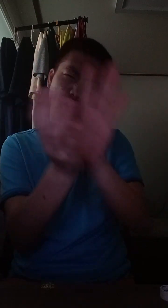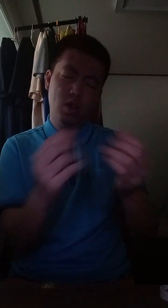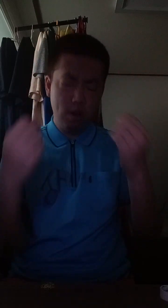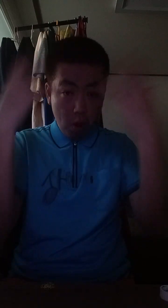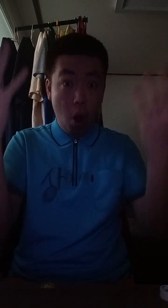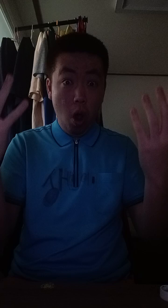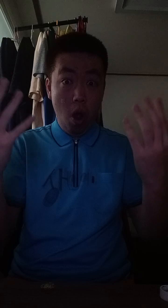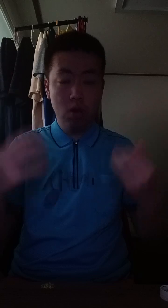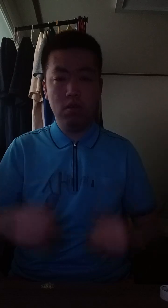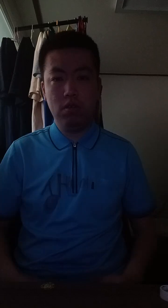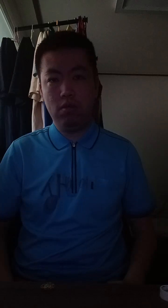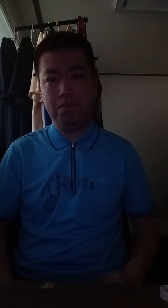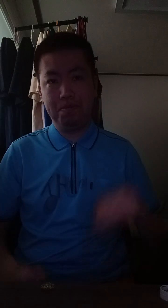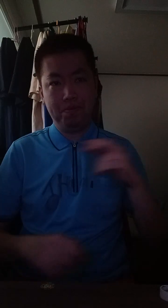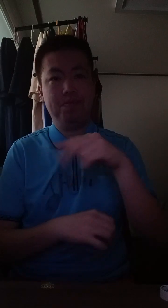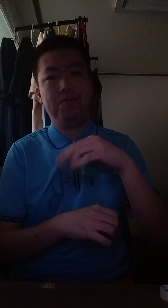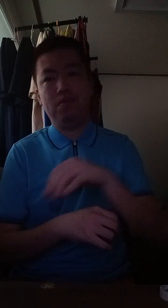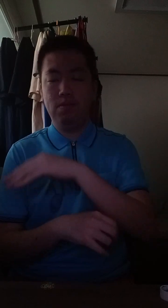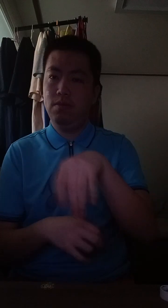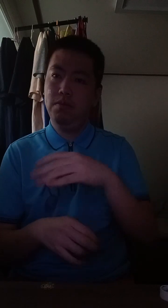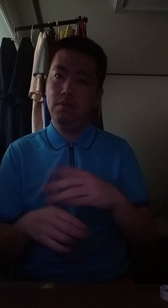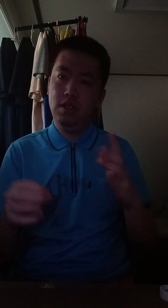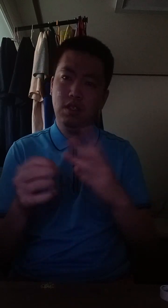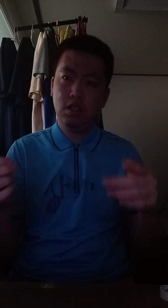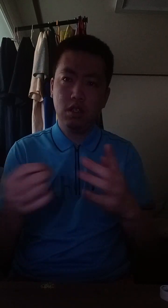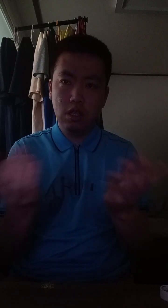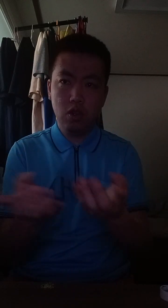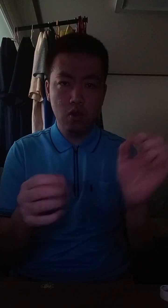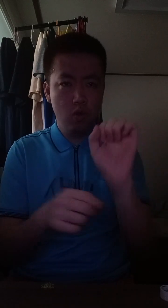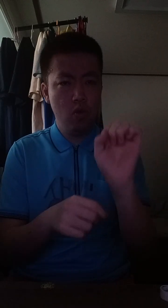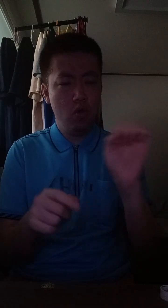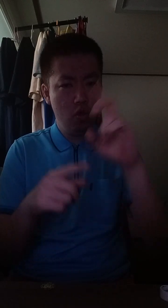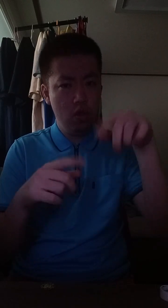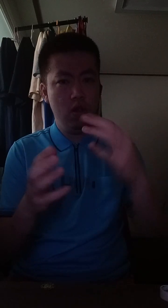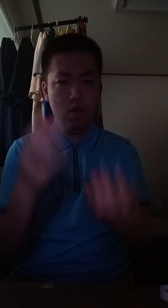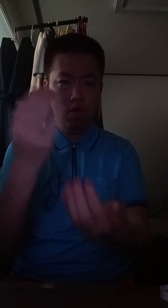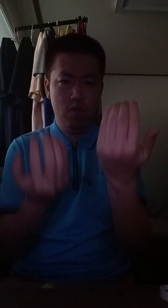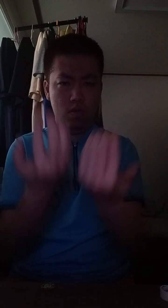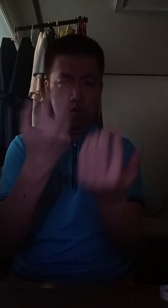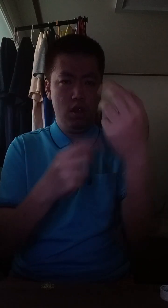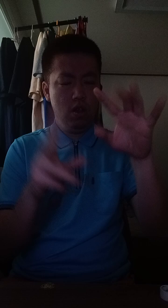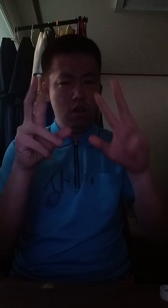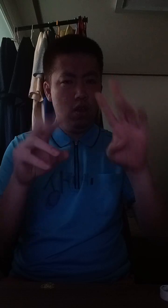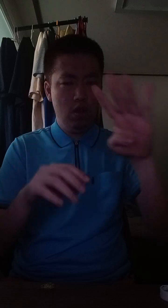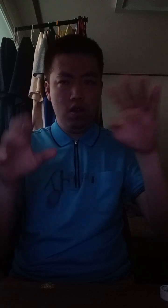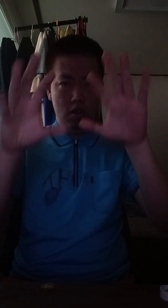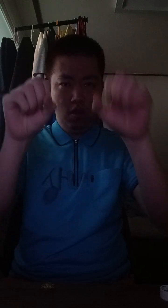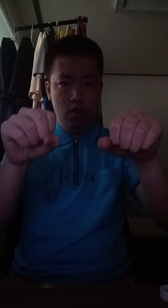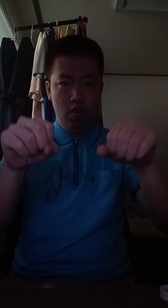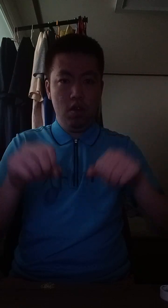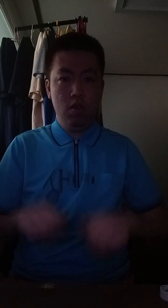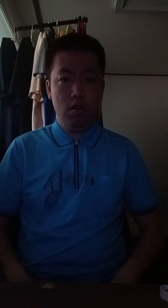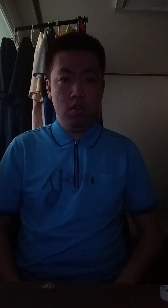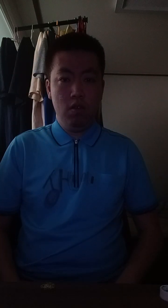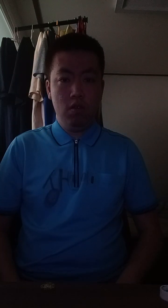어젯밤 9시쯤 경북 경주시의 한 자동차 부품 공장에서 불이 나 3시간 40분 만에 꺼졌습니다.